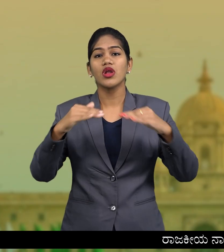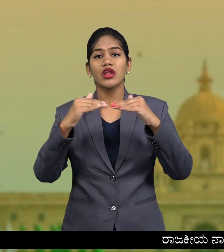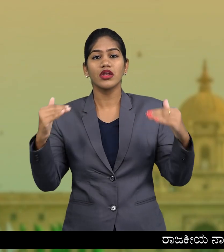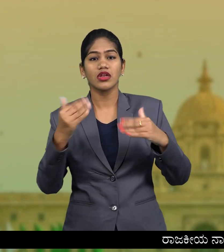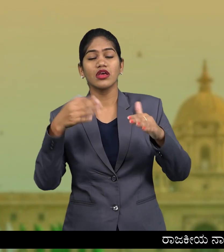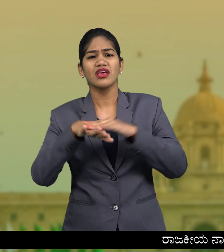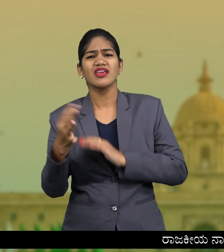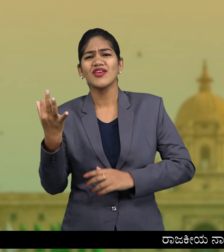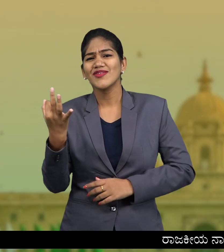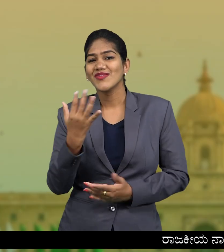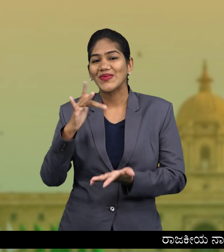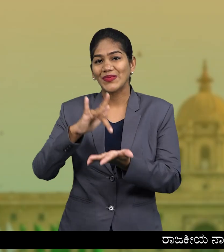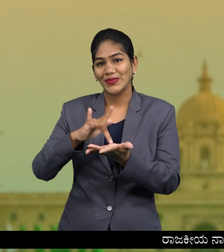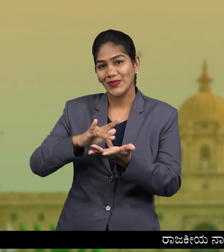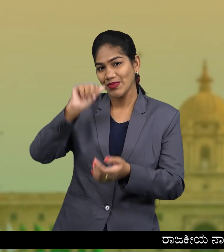ಆದ್ಯತೆ ನೀಡಿತು.